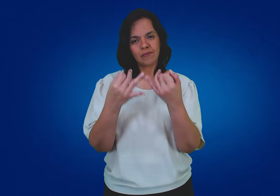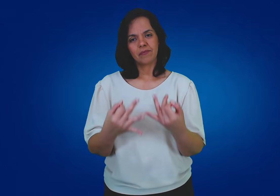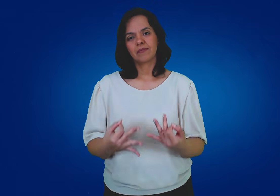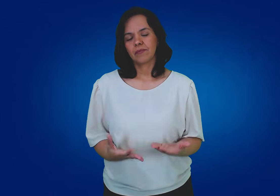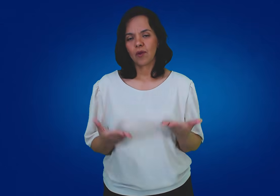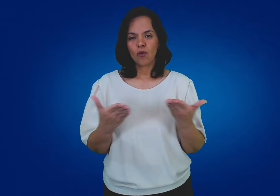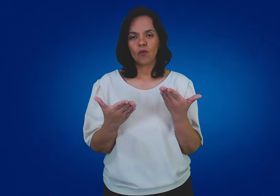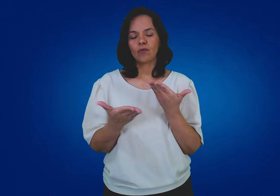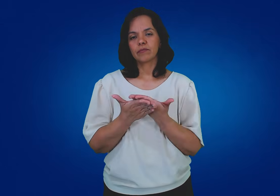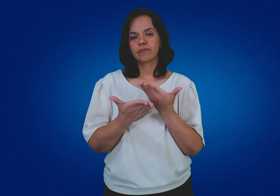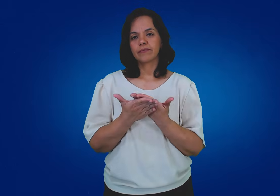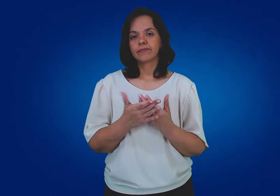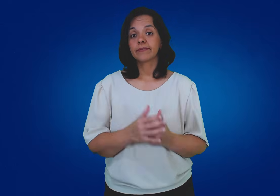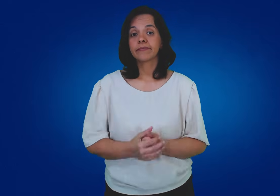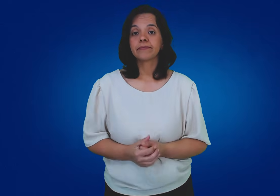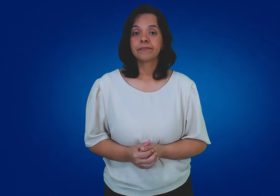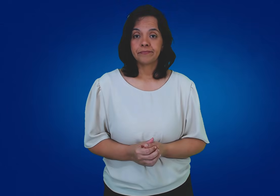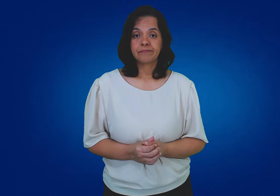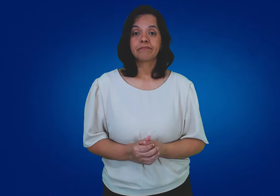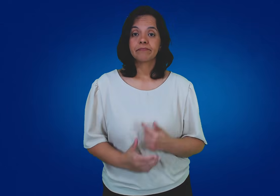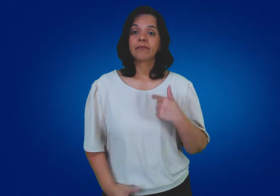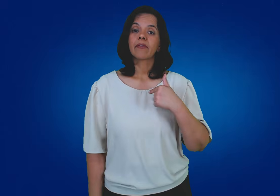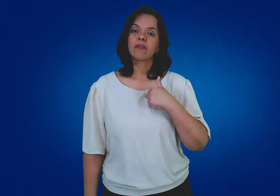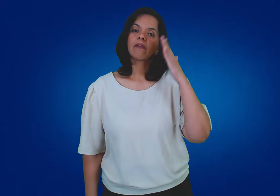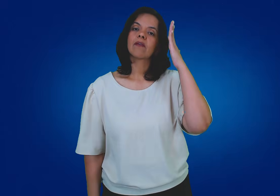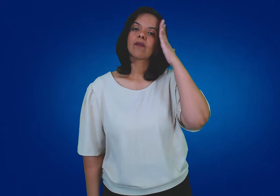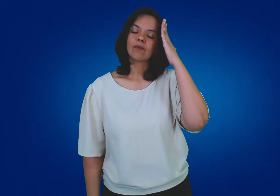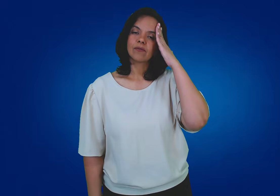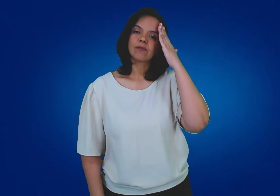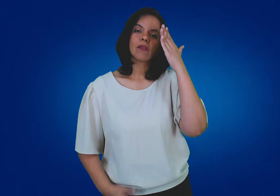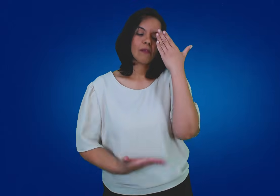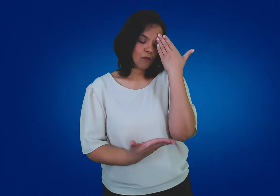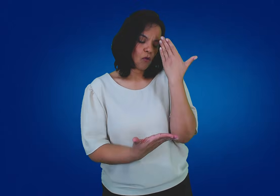Todas as coisas hoje aqui faladas são verdades.